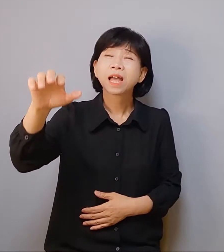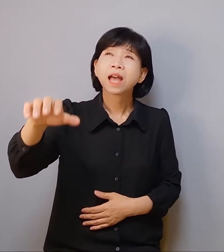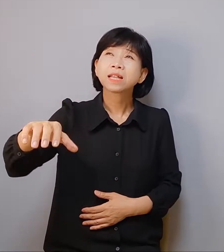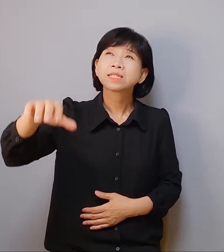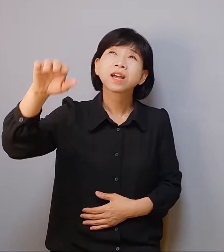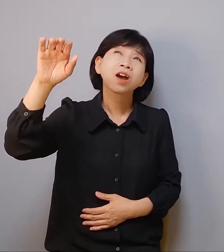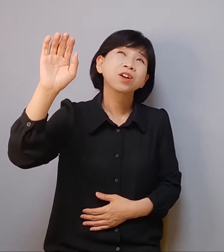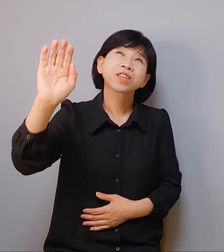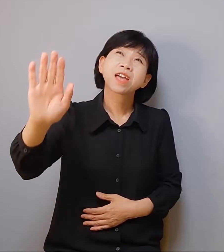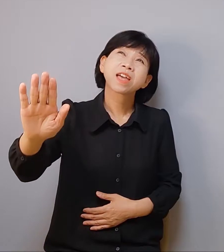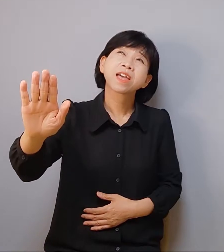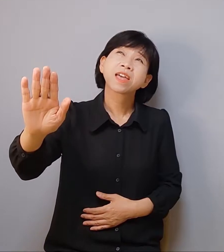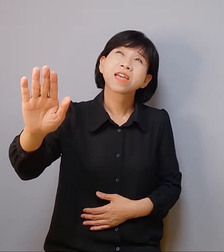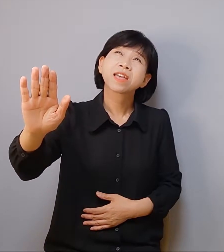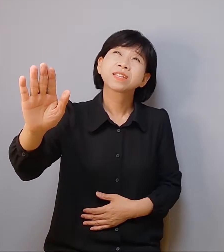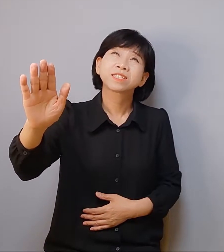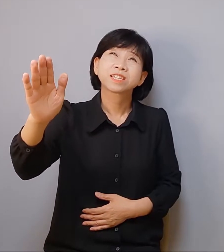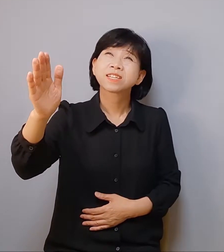피난처